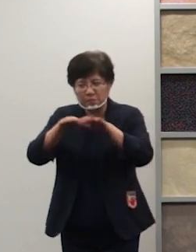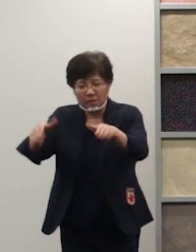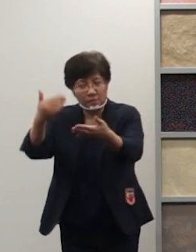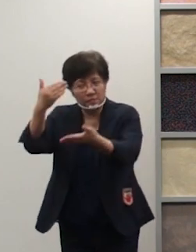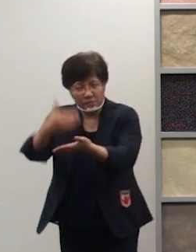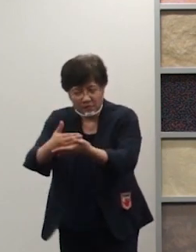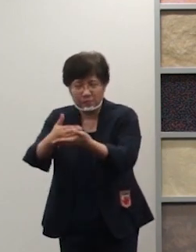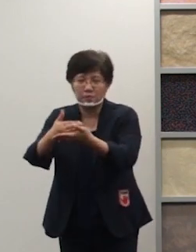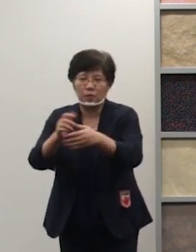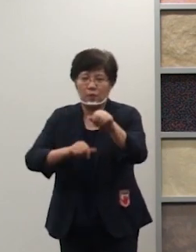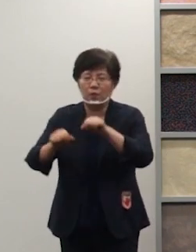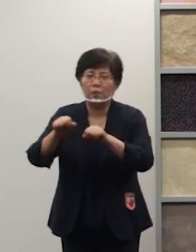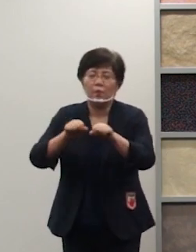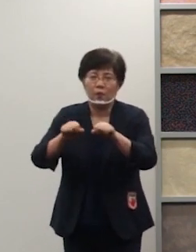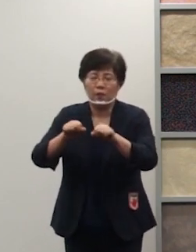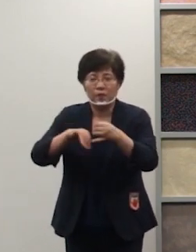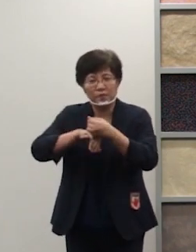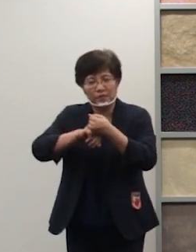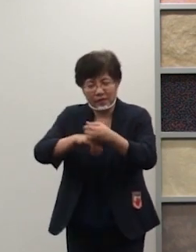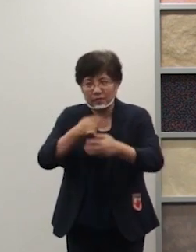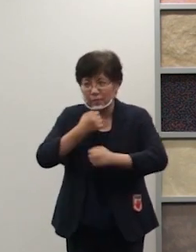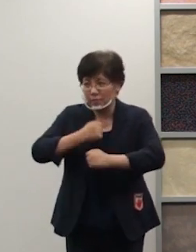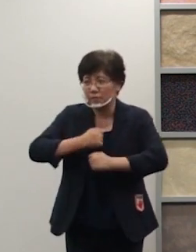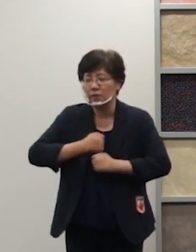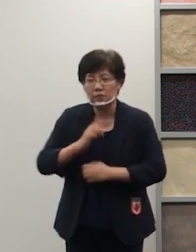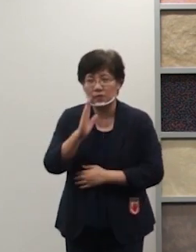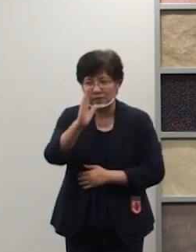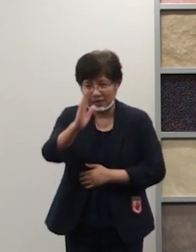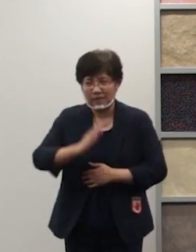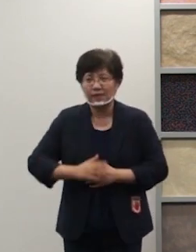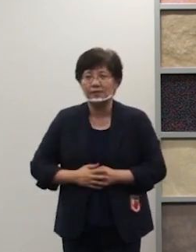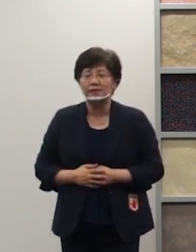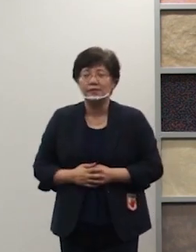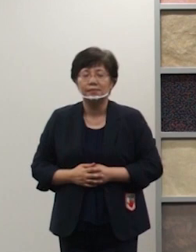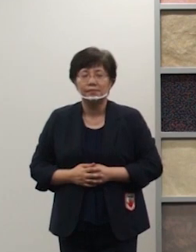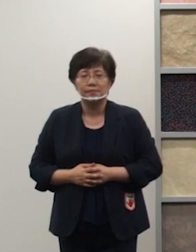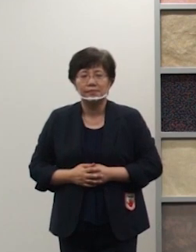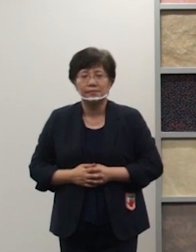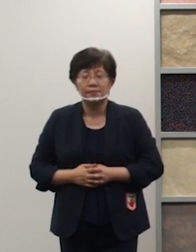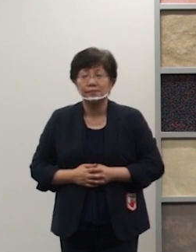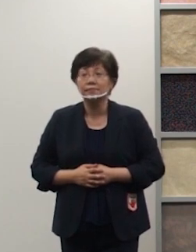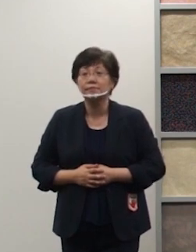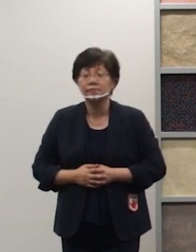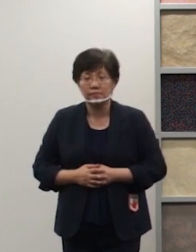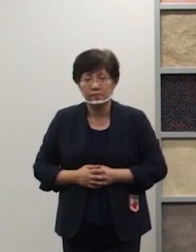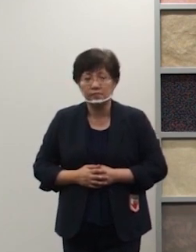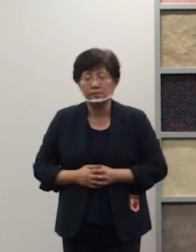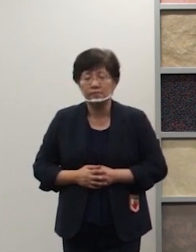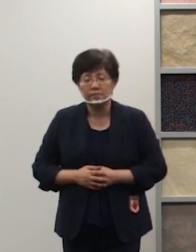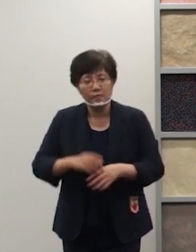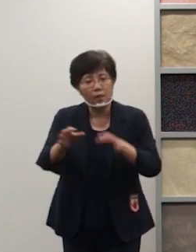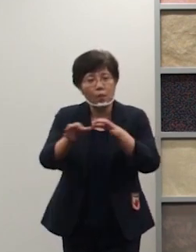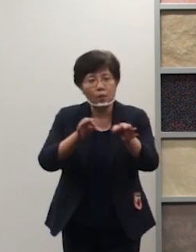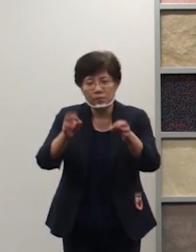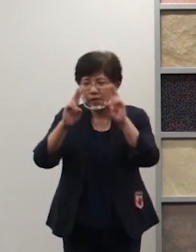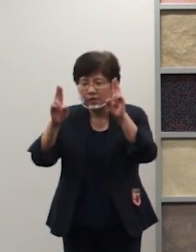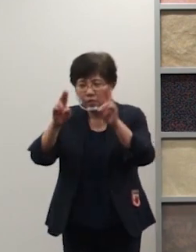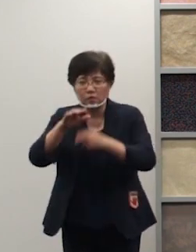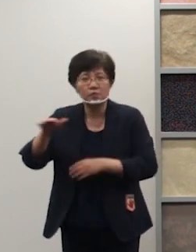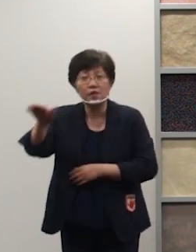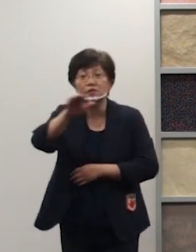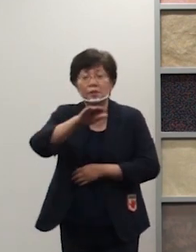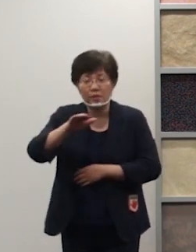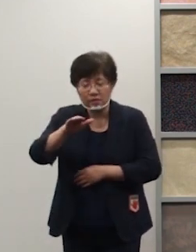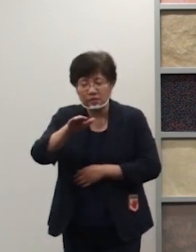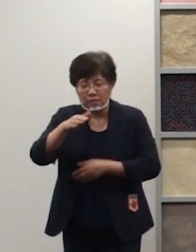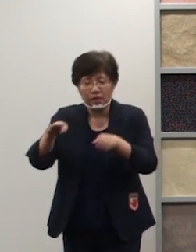か十分ご留意をいただきたいと思います。また事業者の皆様に対しましては、休業要請の